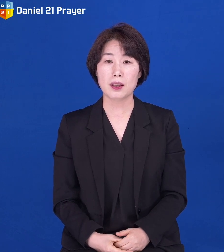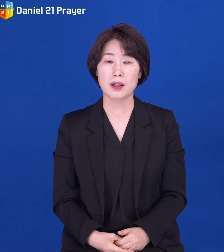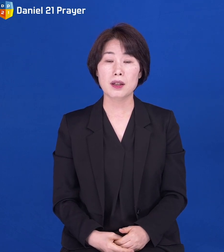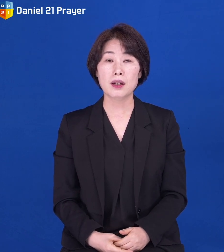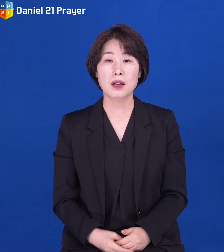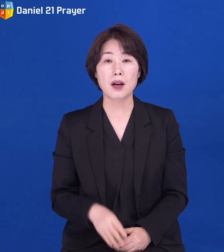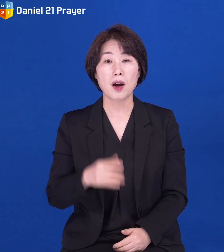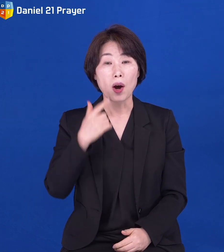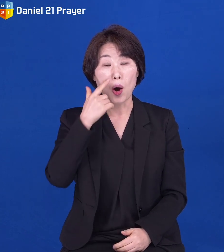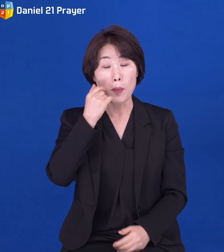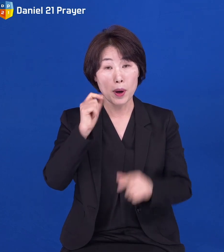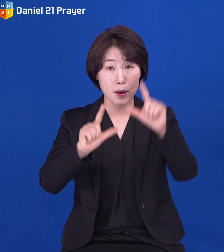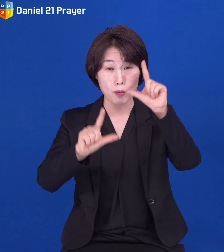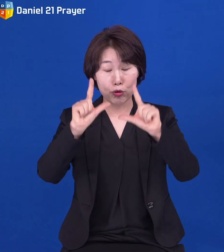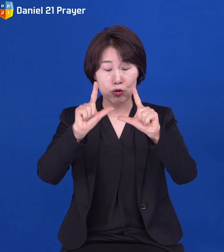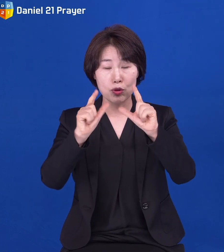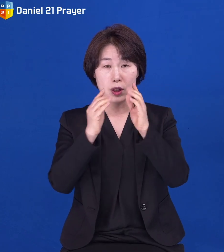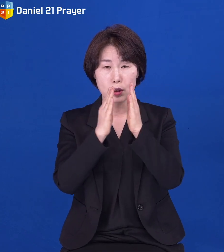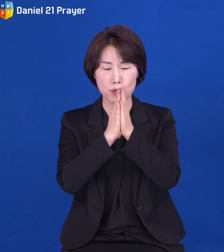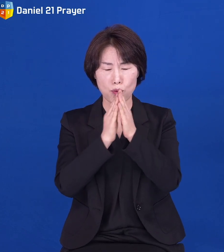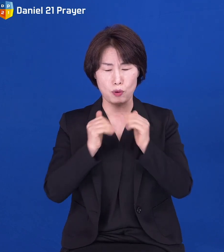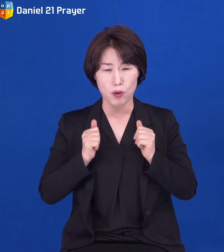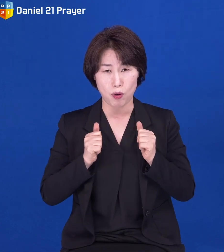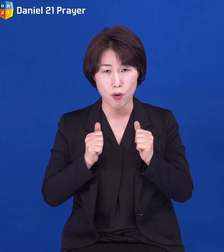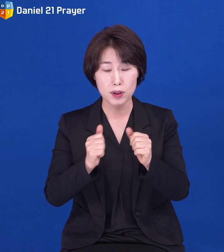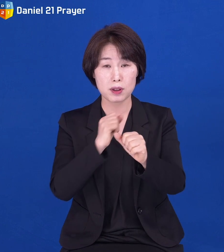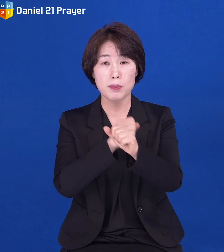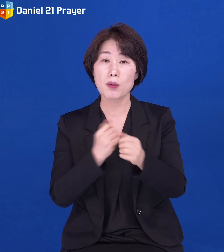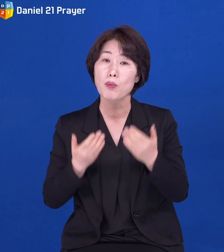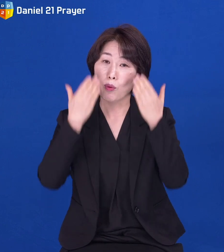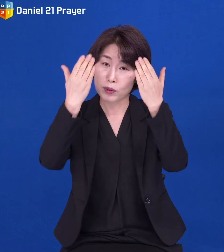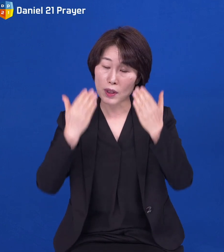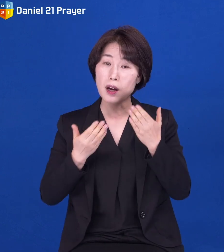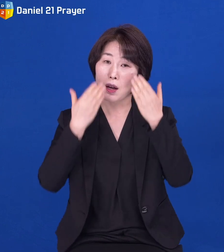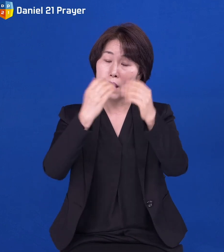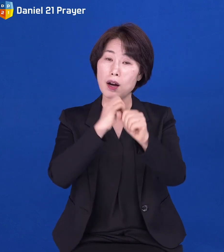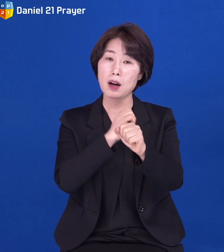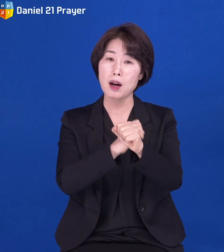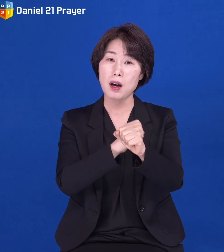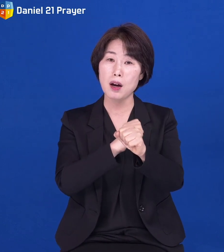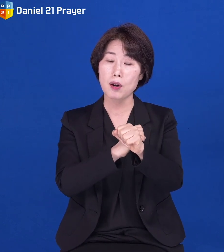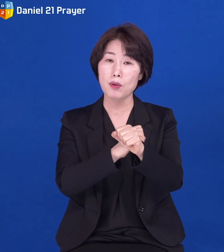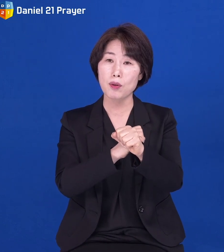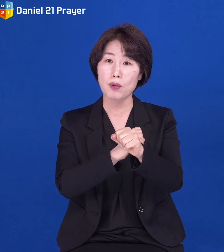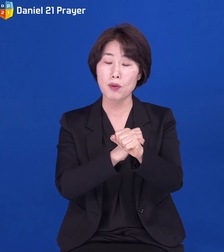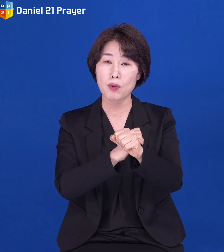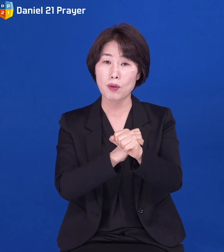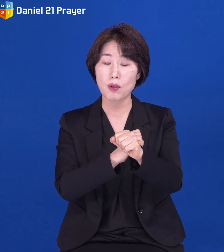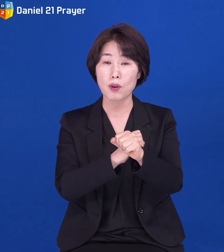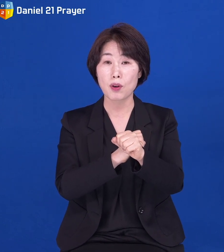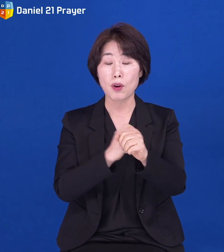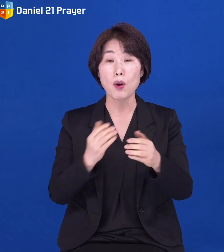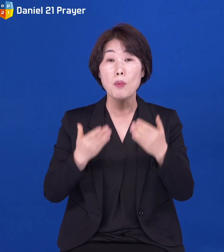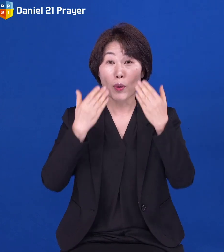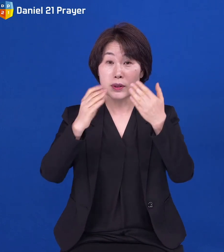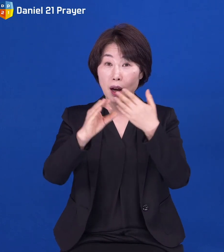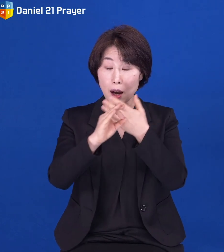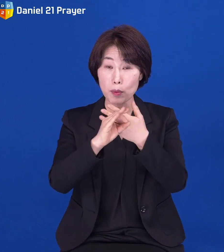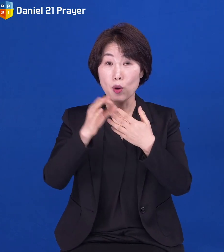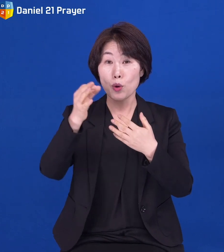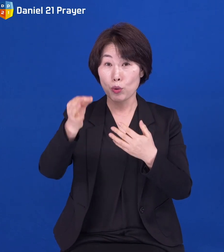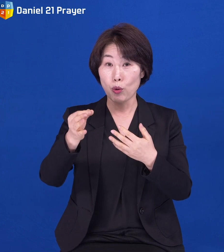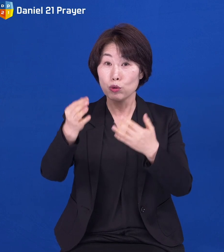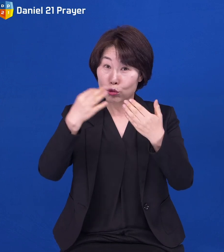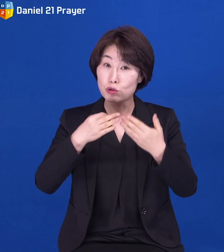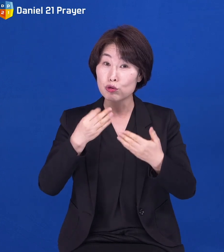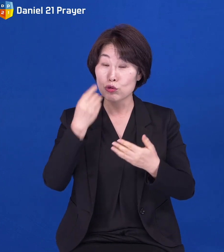모습은 항상 기도 열심히 하고 항상 열심히 봉사하고 맨날 봉사하고 전 돈 주는 줄 알았어요. 그래서 교회 직업이 투잡인가 이렇게